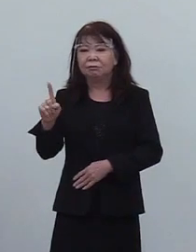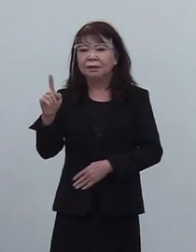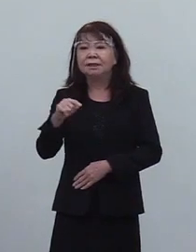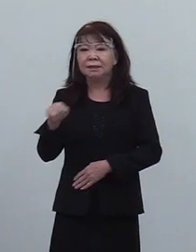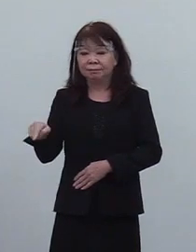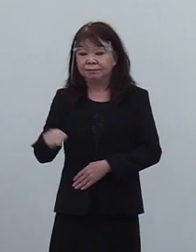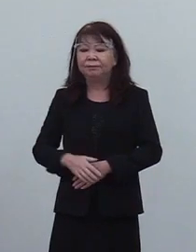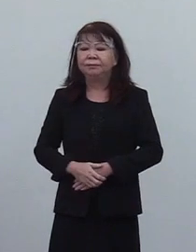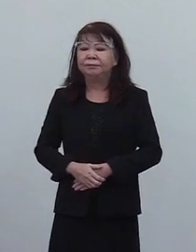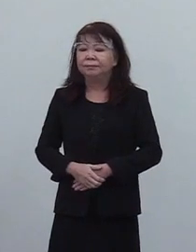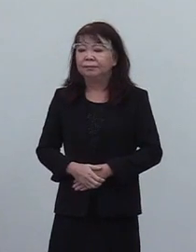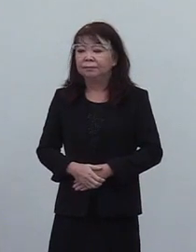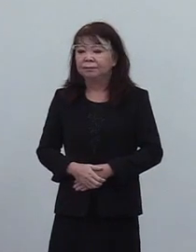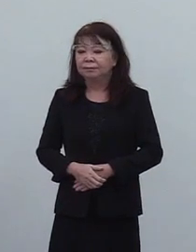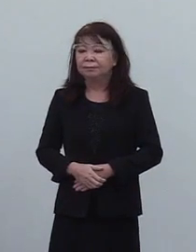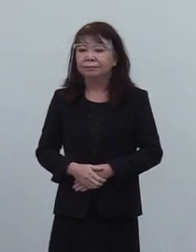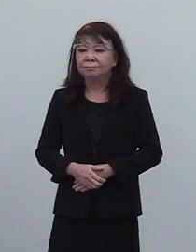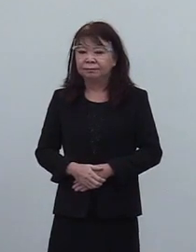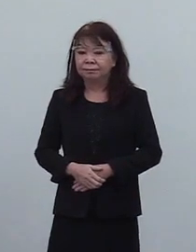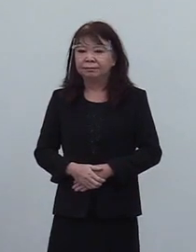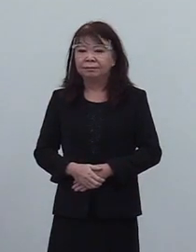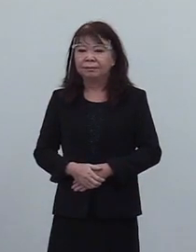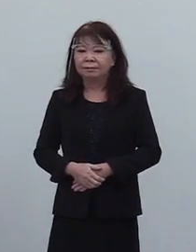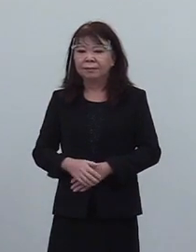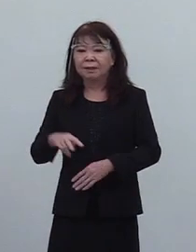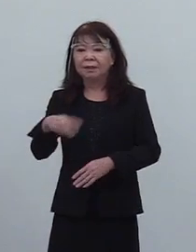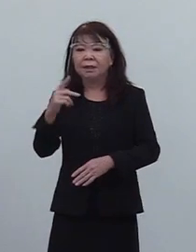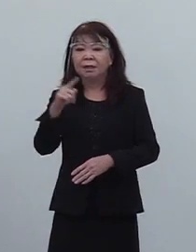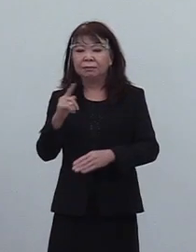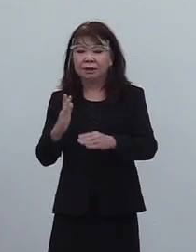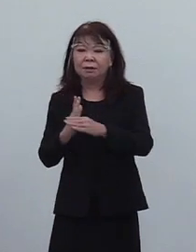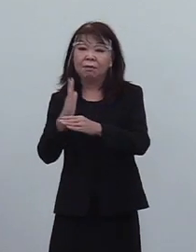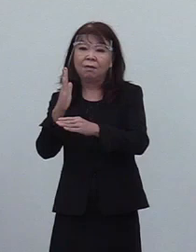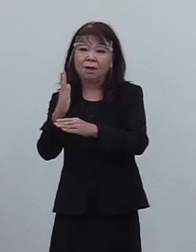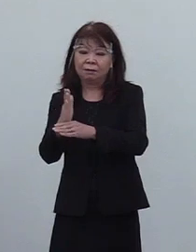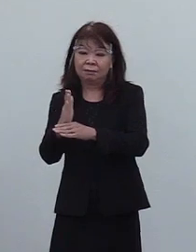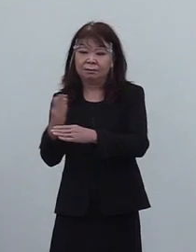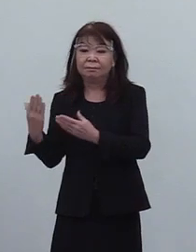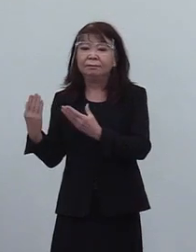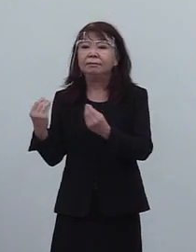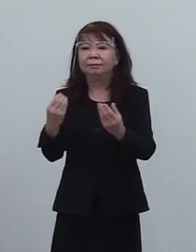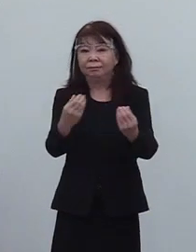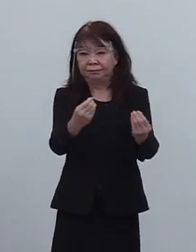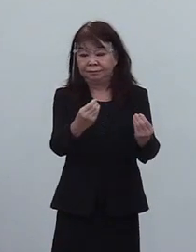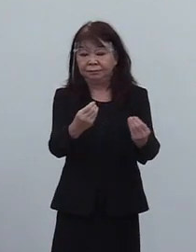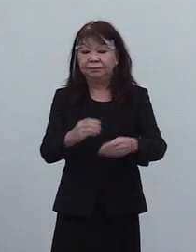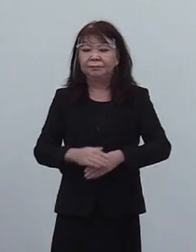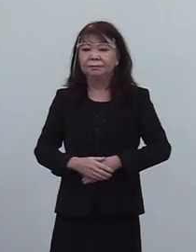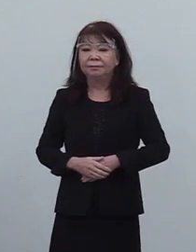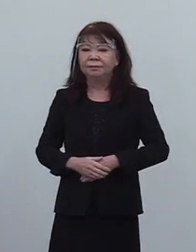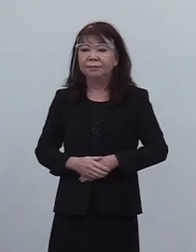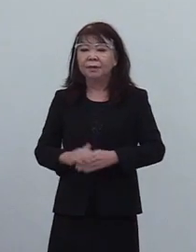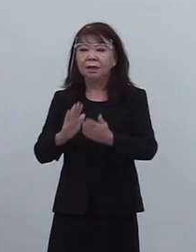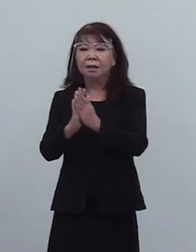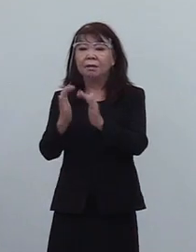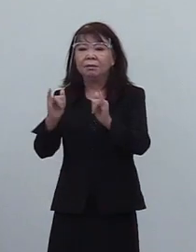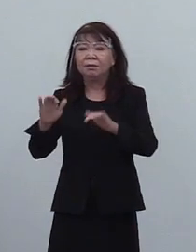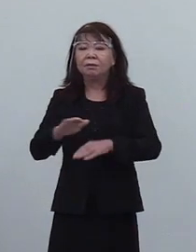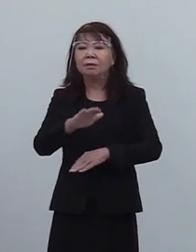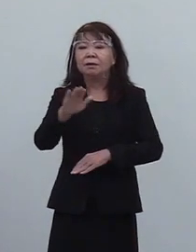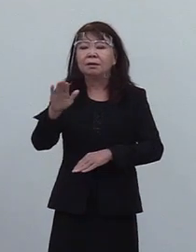ございます。引き続き200人という大きな数字が出ております。県民の皆様